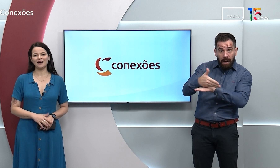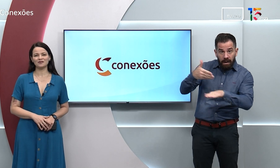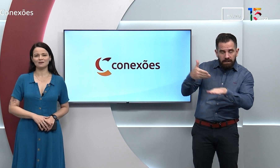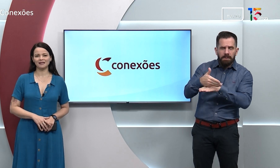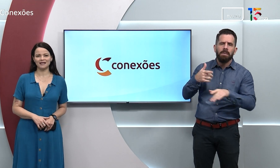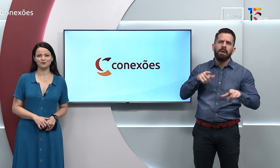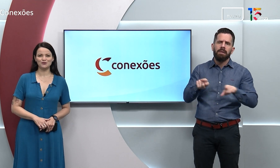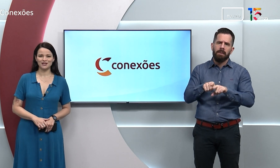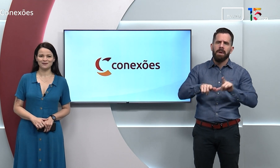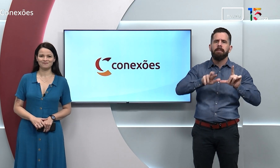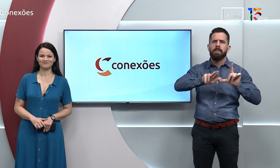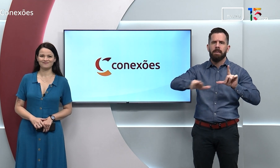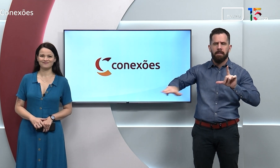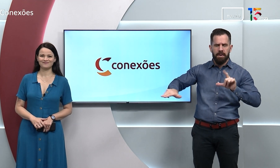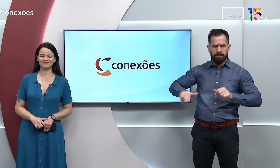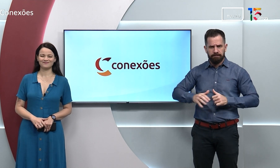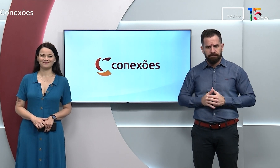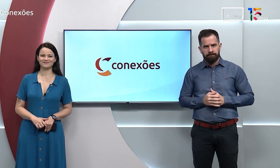também a nossa matéria do dia.